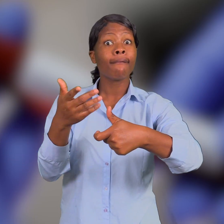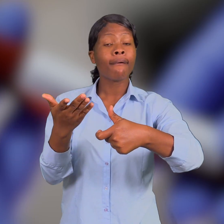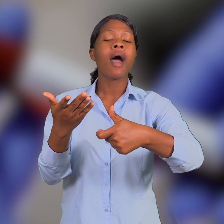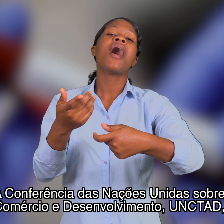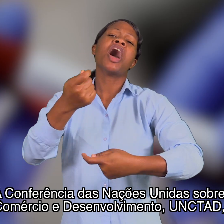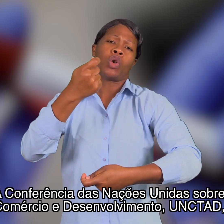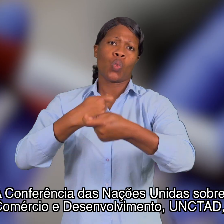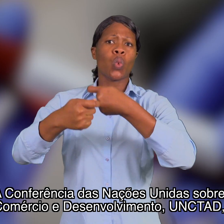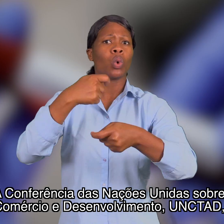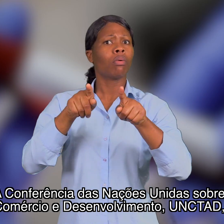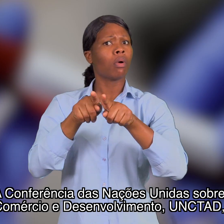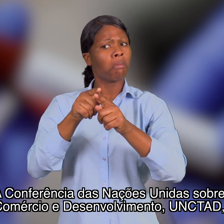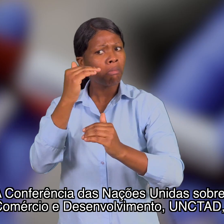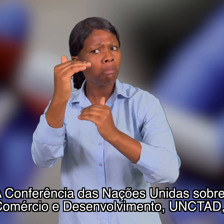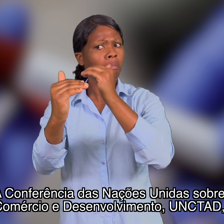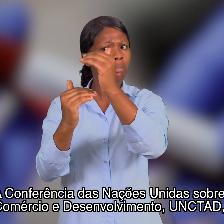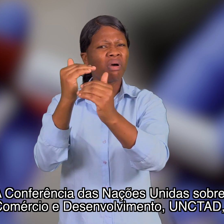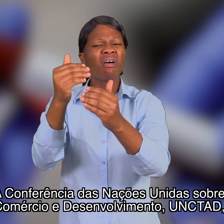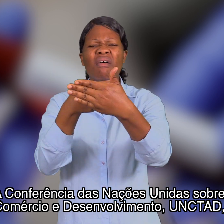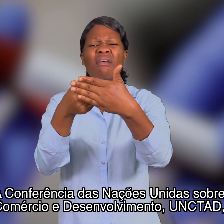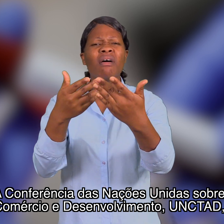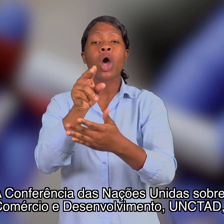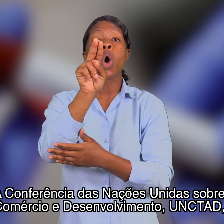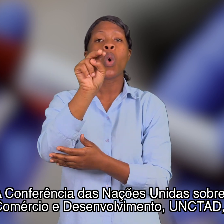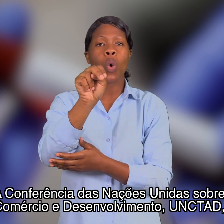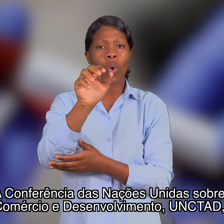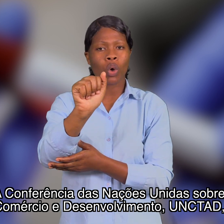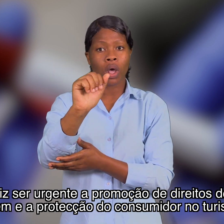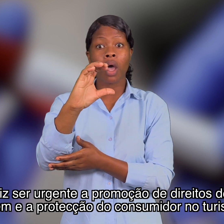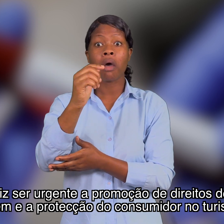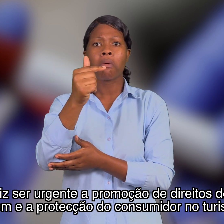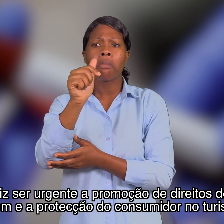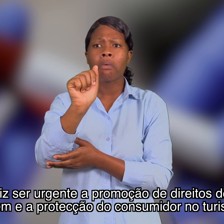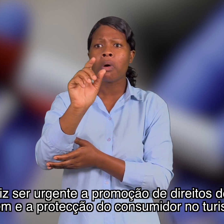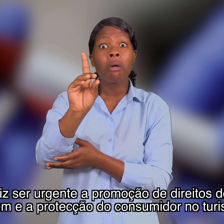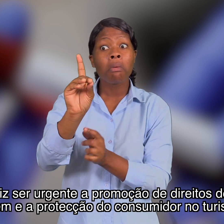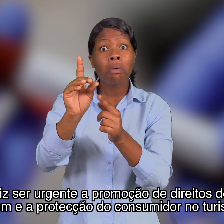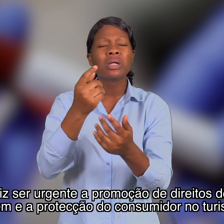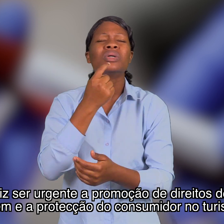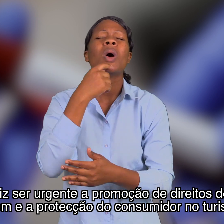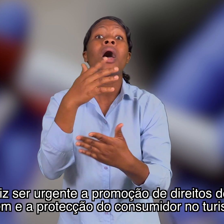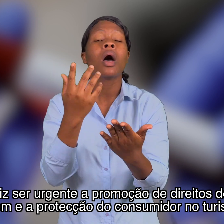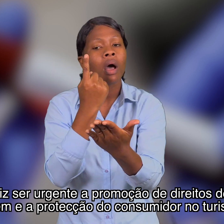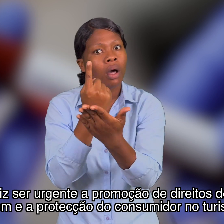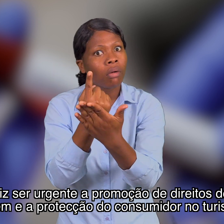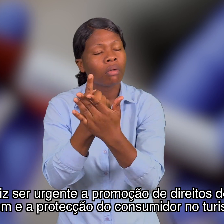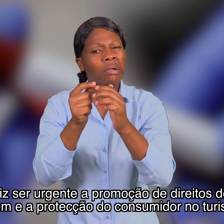A Conferência das Nações Unidas sobre Comércio e Desenvolvimento diz ser urgente a promoção de direitos de